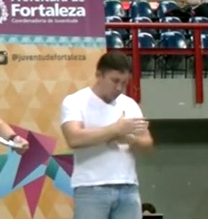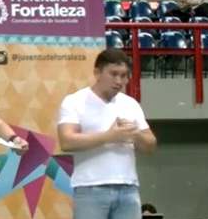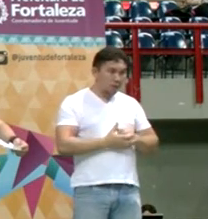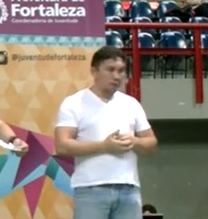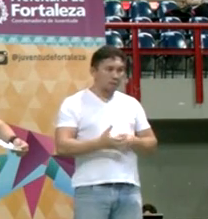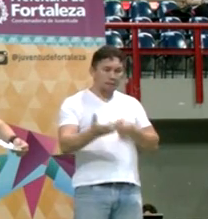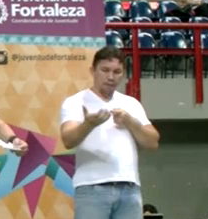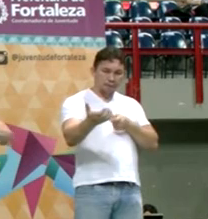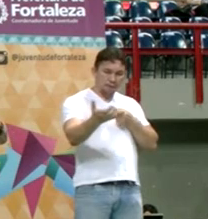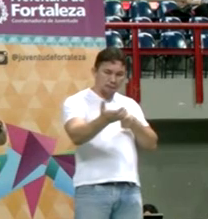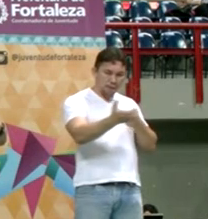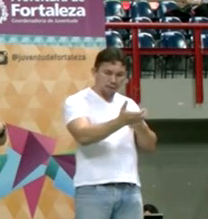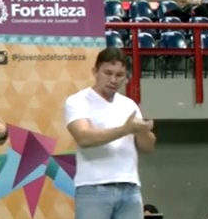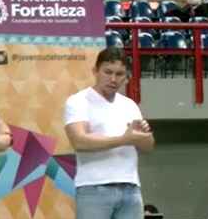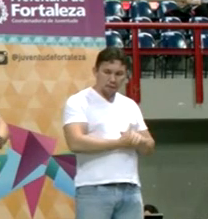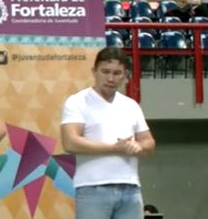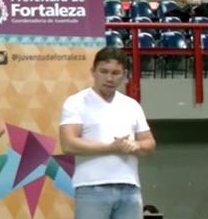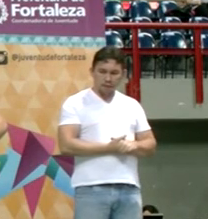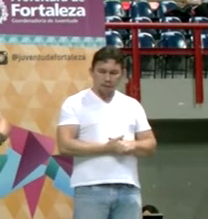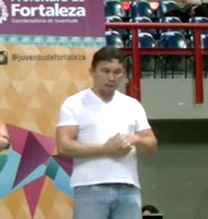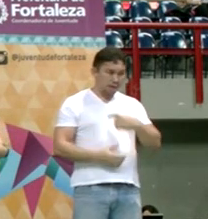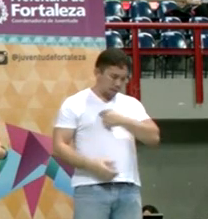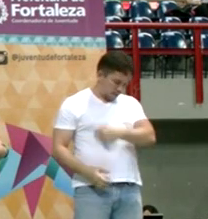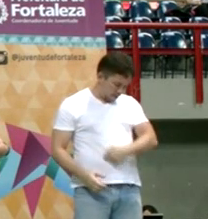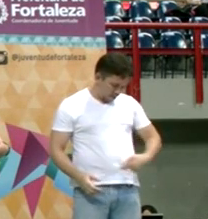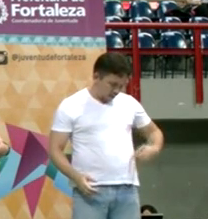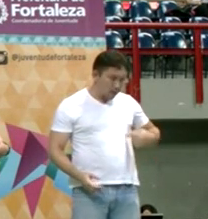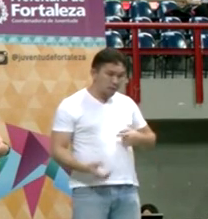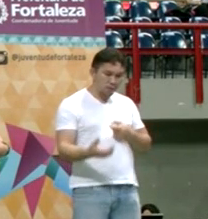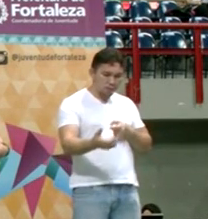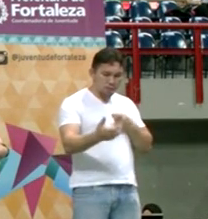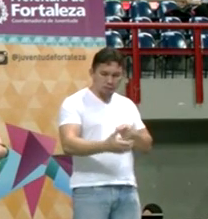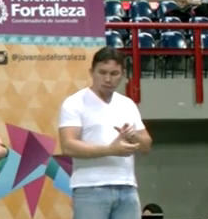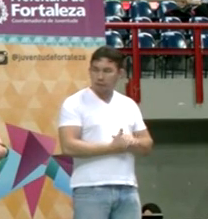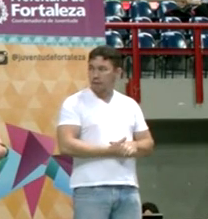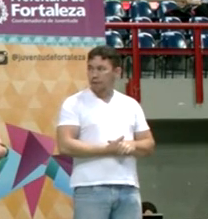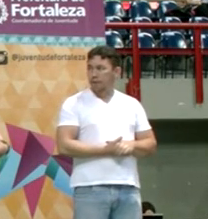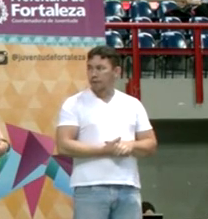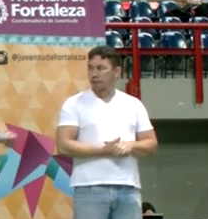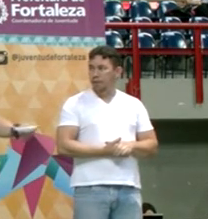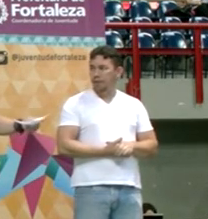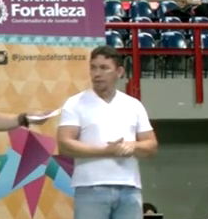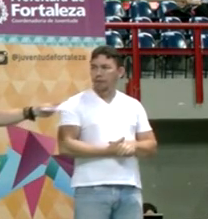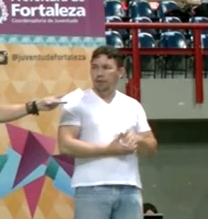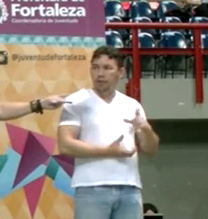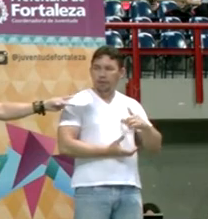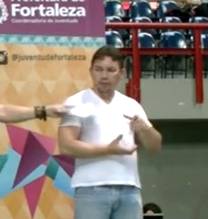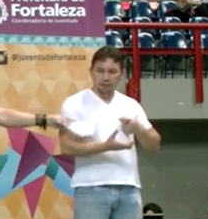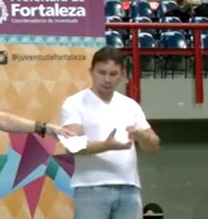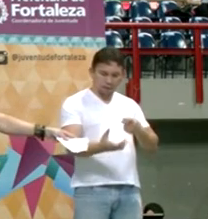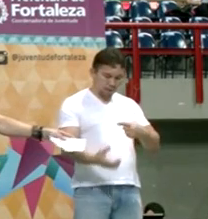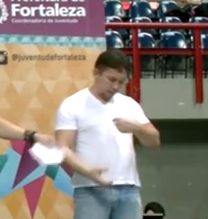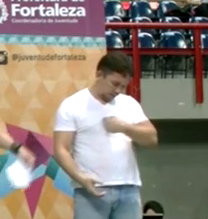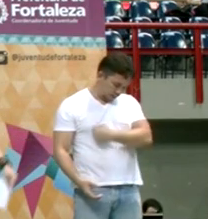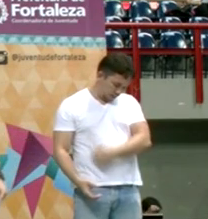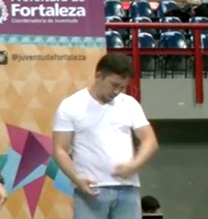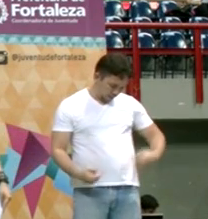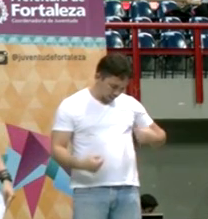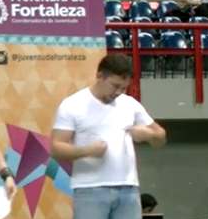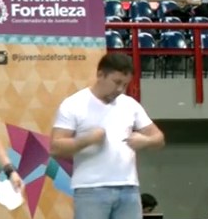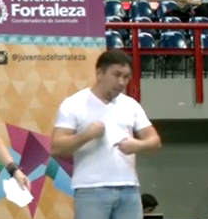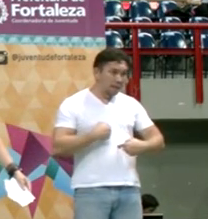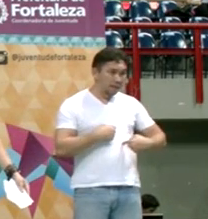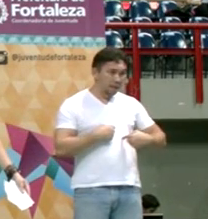quando elas foram ser fuziladas, você não atira no rosto, atira no tórax, no abdômen. Aí no fuzilamento atingiram as